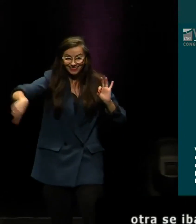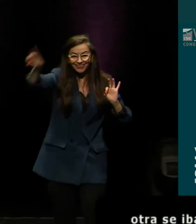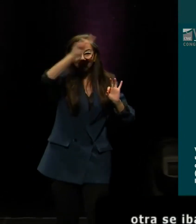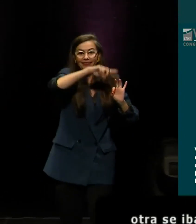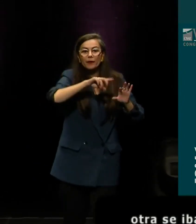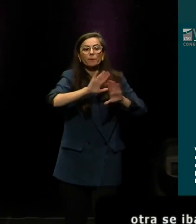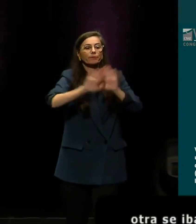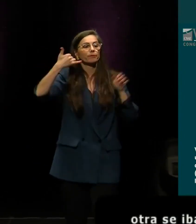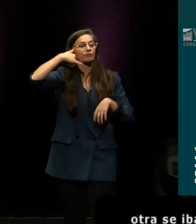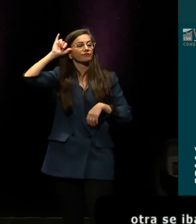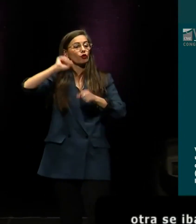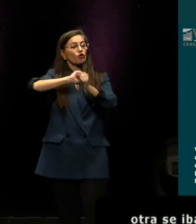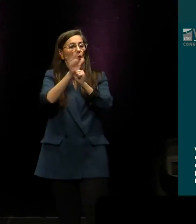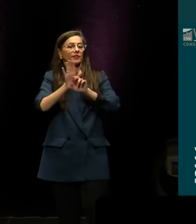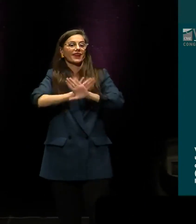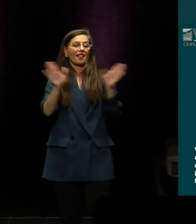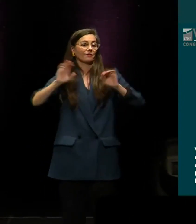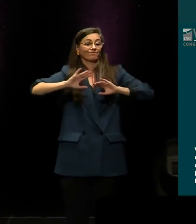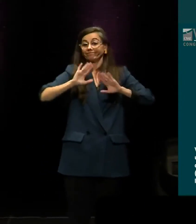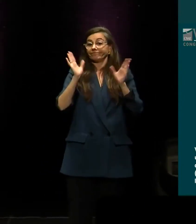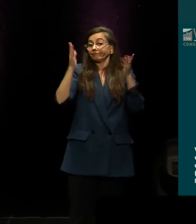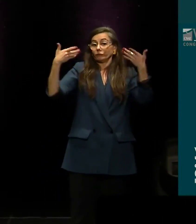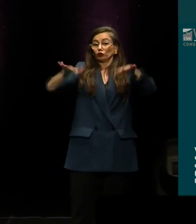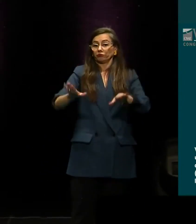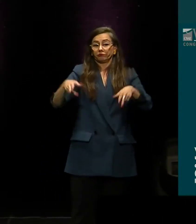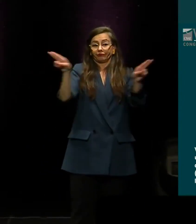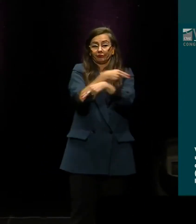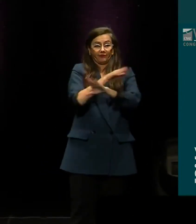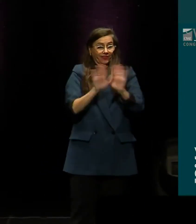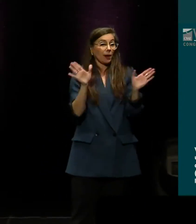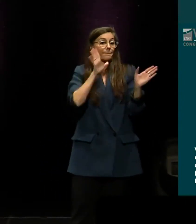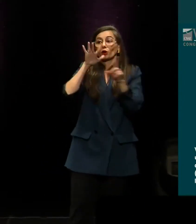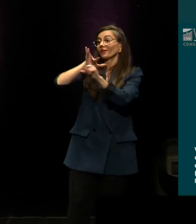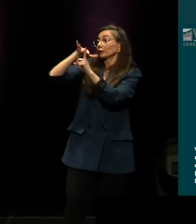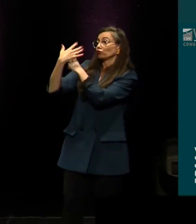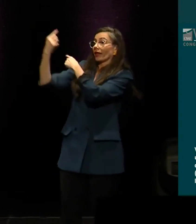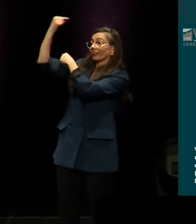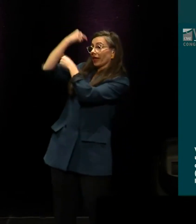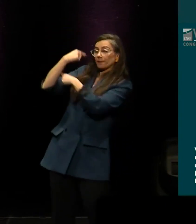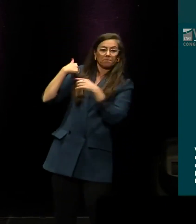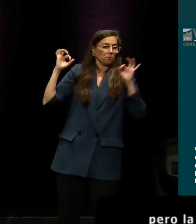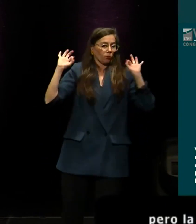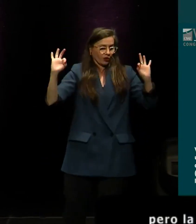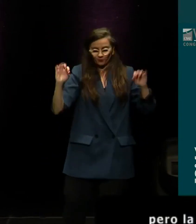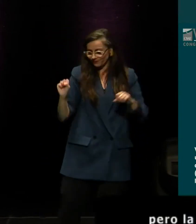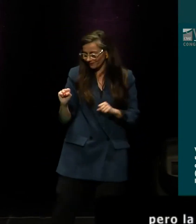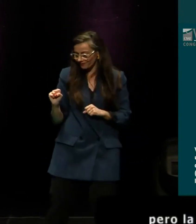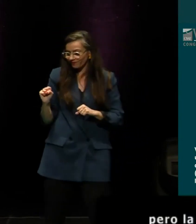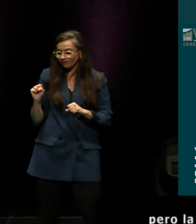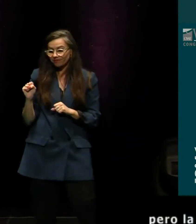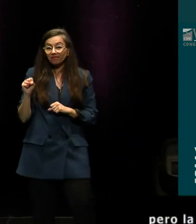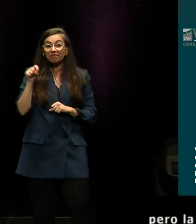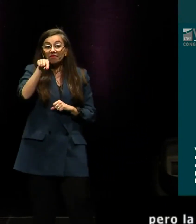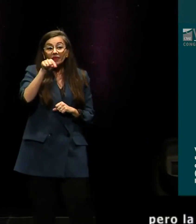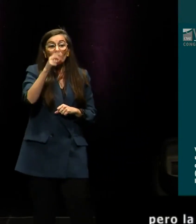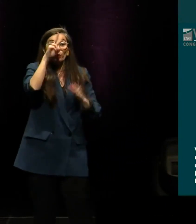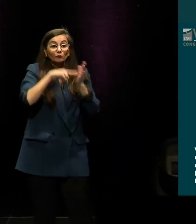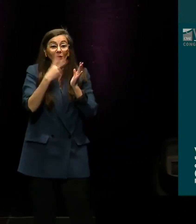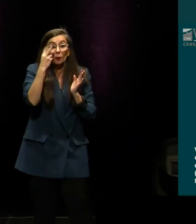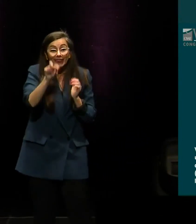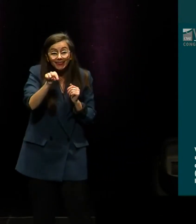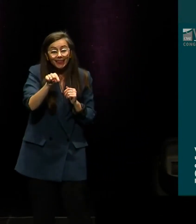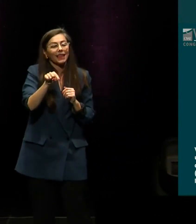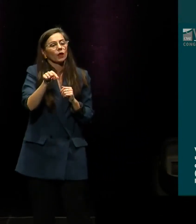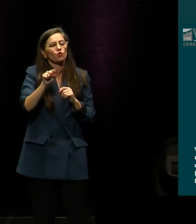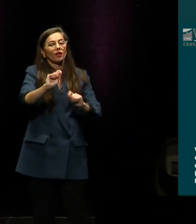celebrara el primer foro, si os acordáis. Bueno, la mala suerte hizo que no se pudiera llevar a cabo por la pandemia que surgió. Bueno,